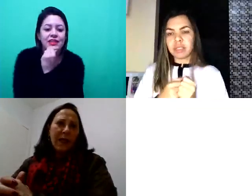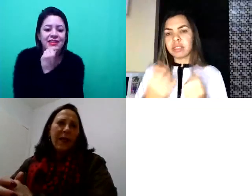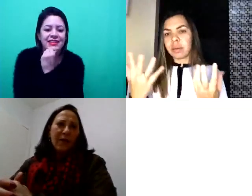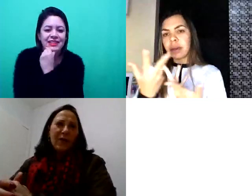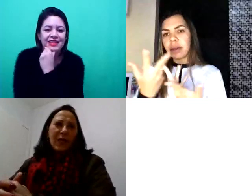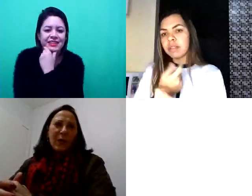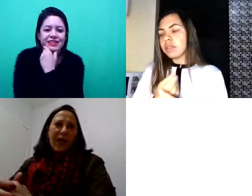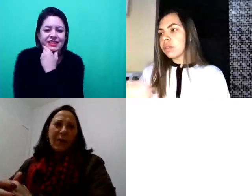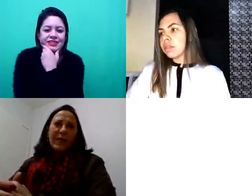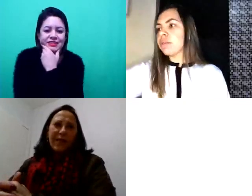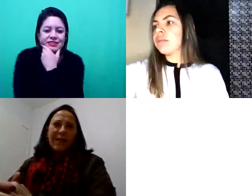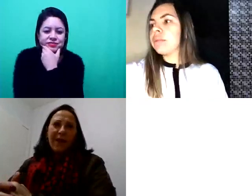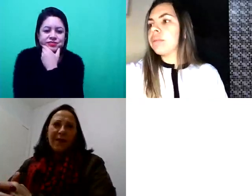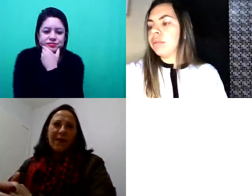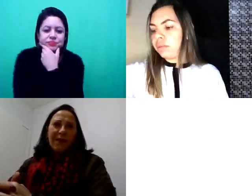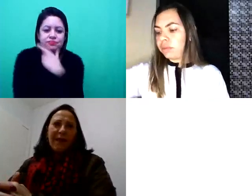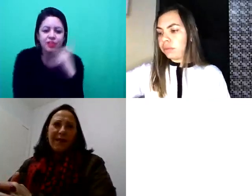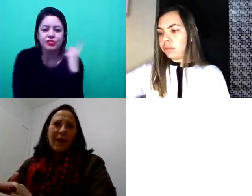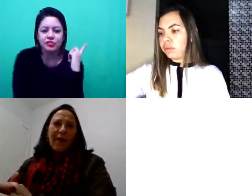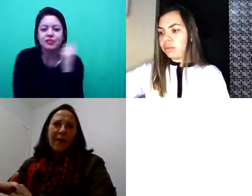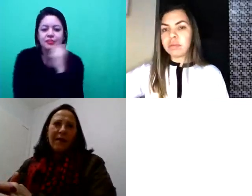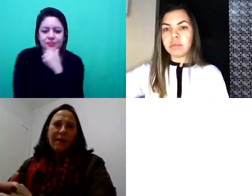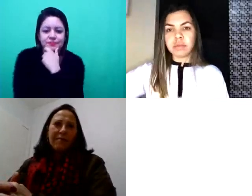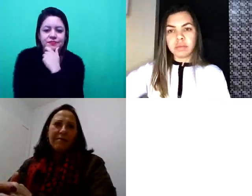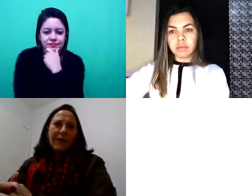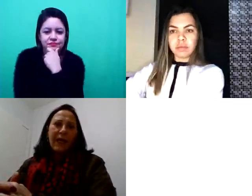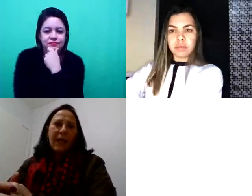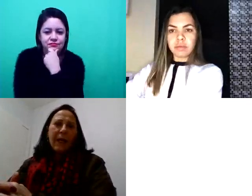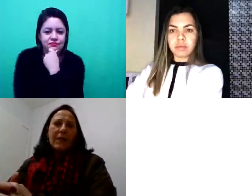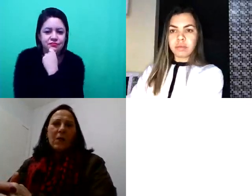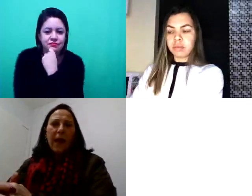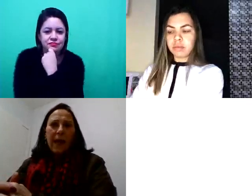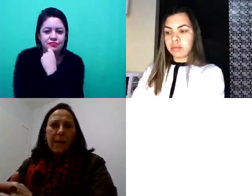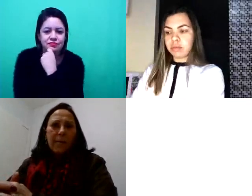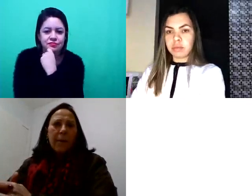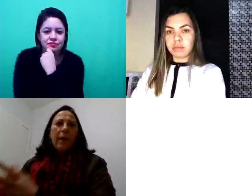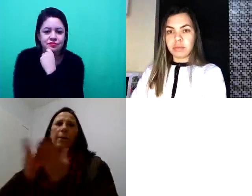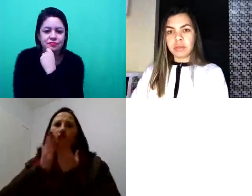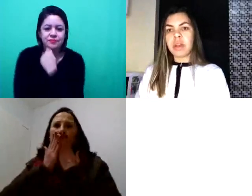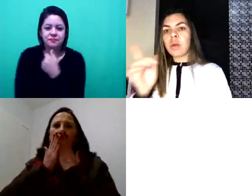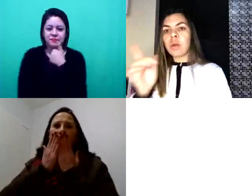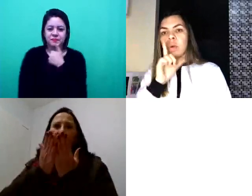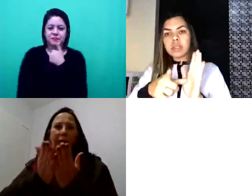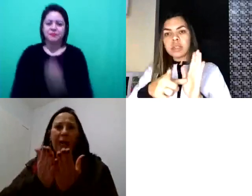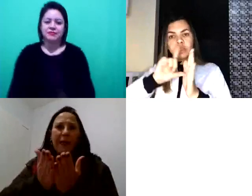mais vocês puderem pesquisar com antecedência, melhor ainda, né? Suelen,